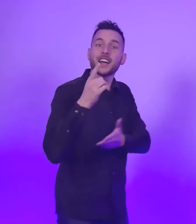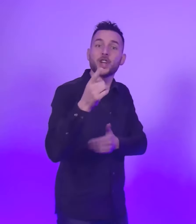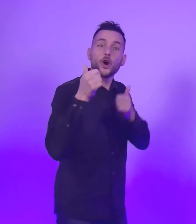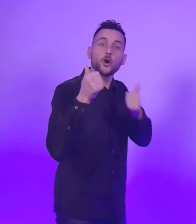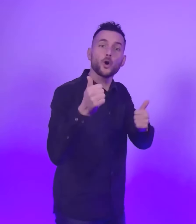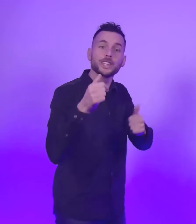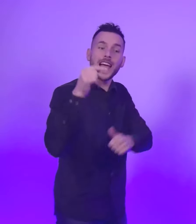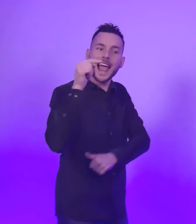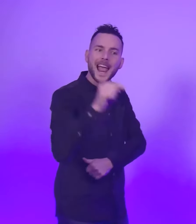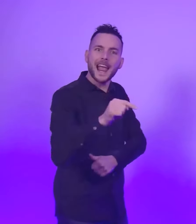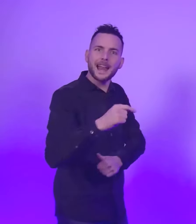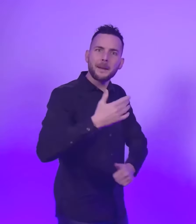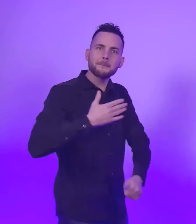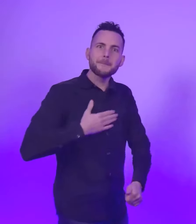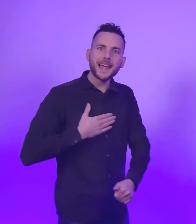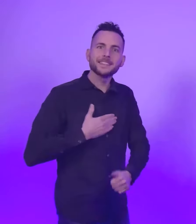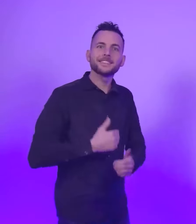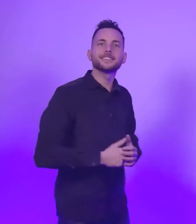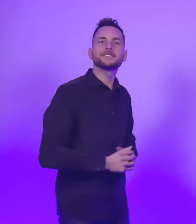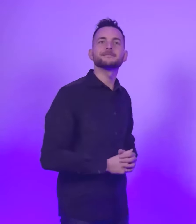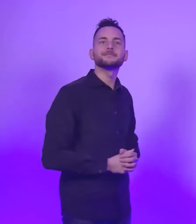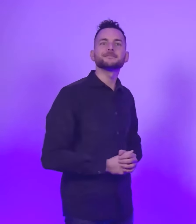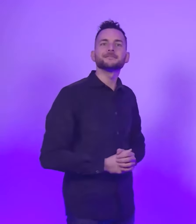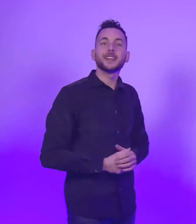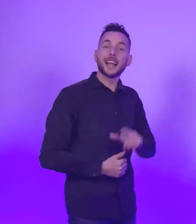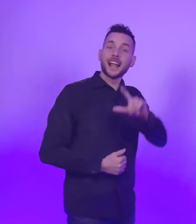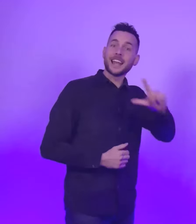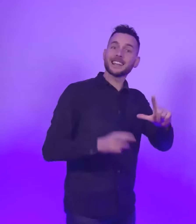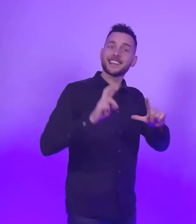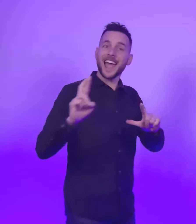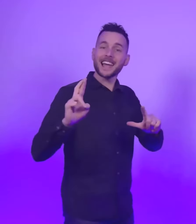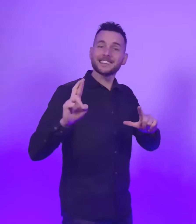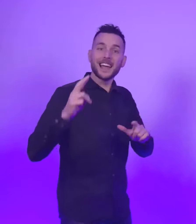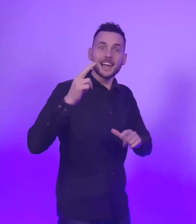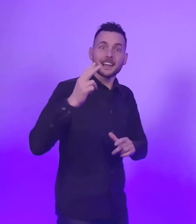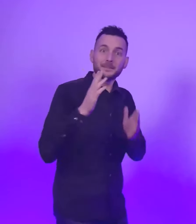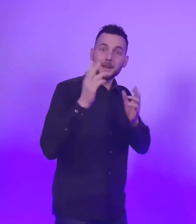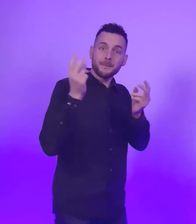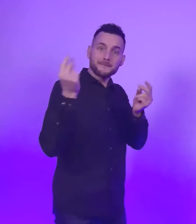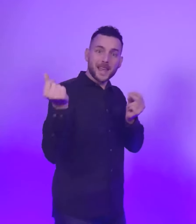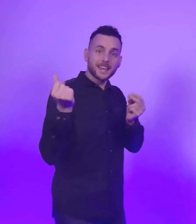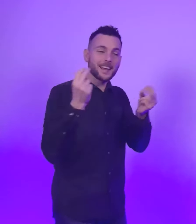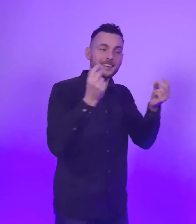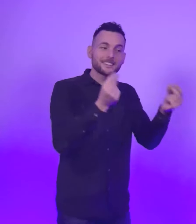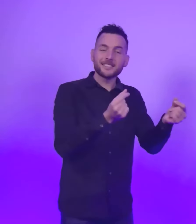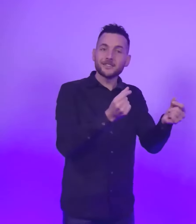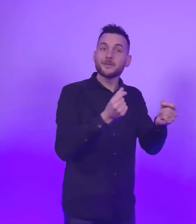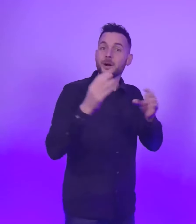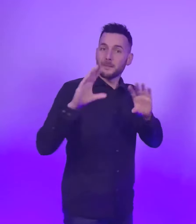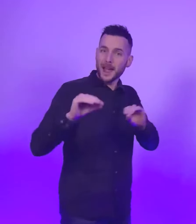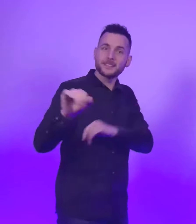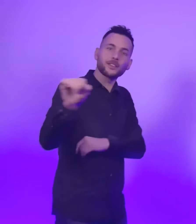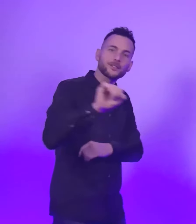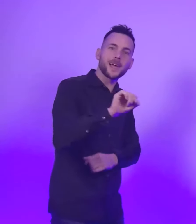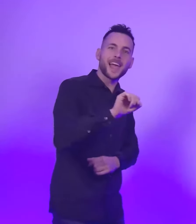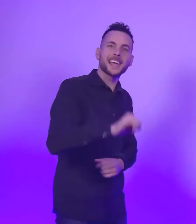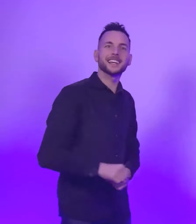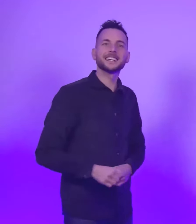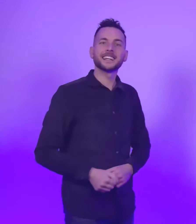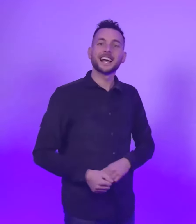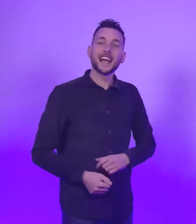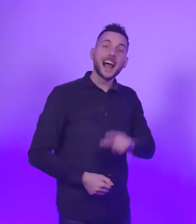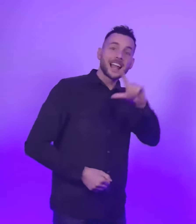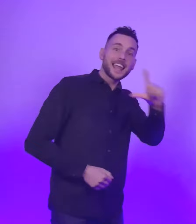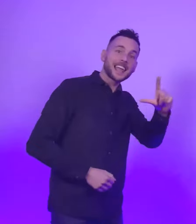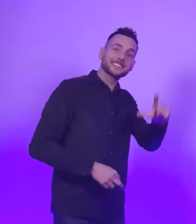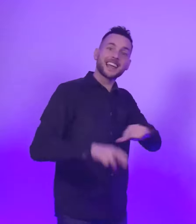waar je goed in bent. Links, rechts, knip eens met je vingers, doe maar met ons mee.